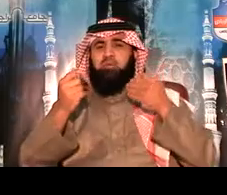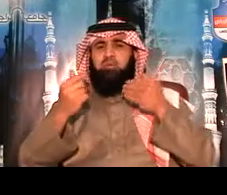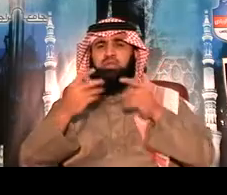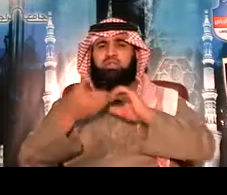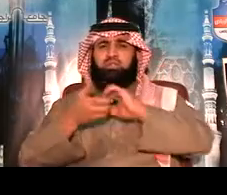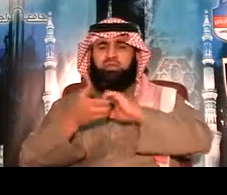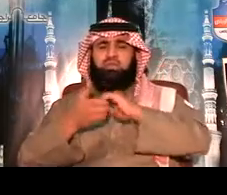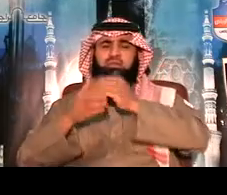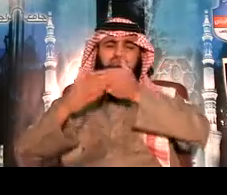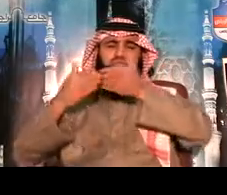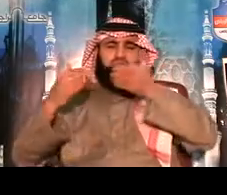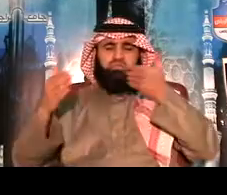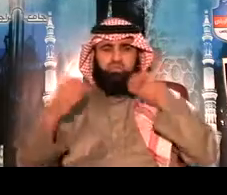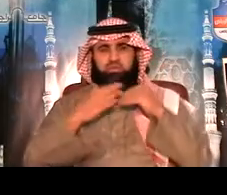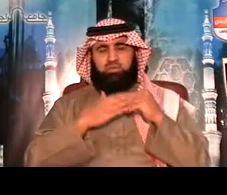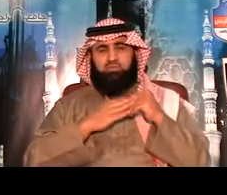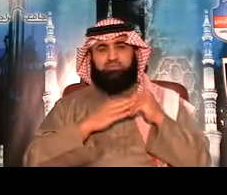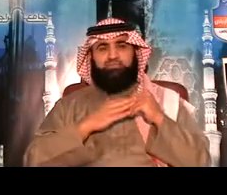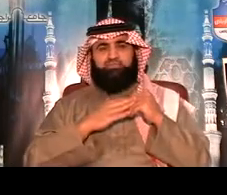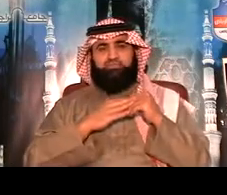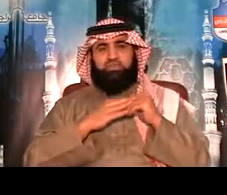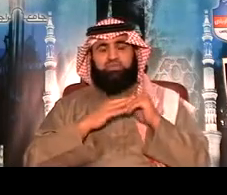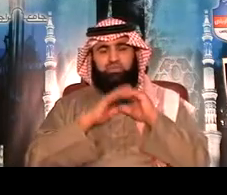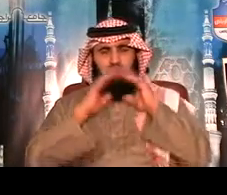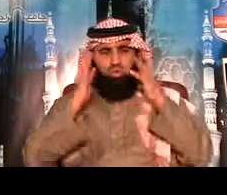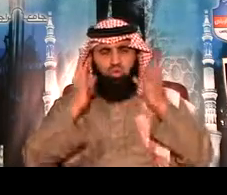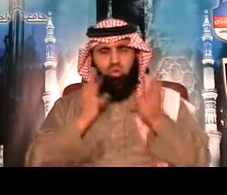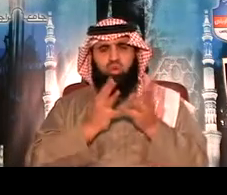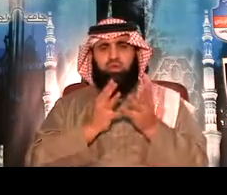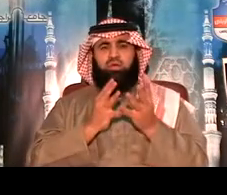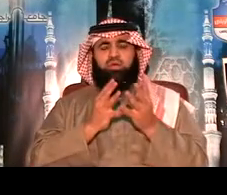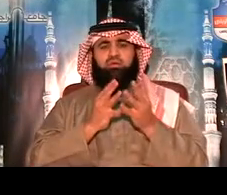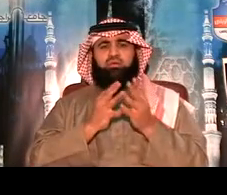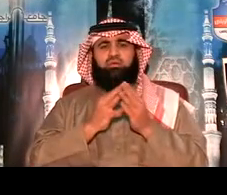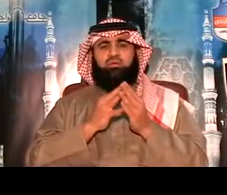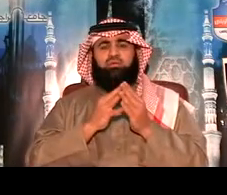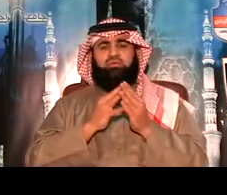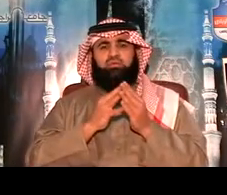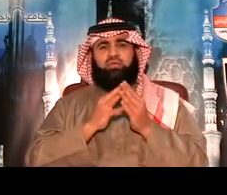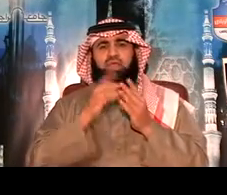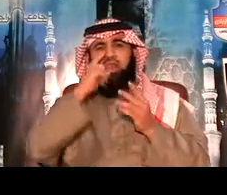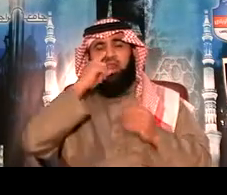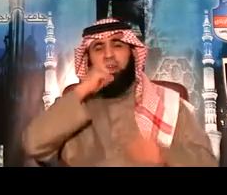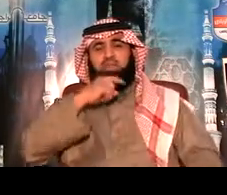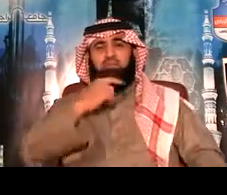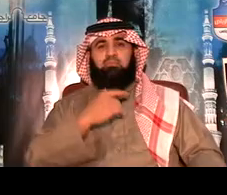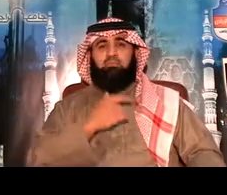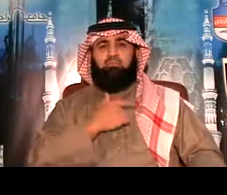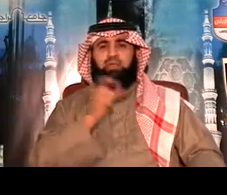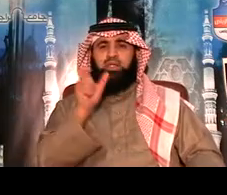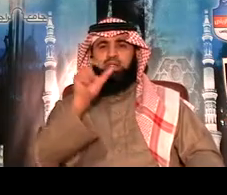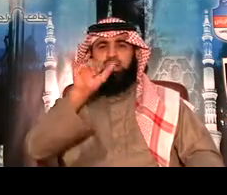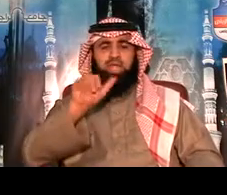والوطن، فمع كل هذه التضحيات لا بد من النية الصادقة حتى